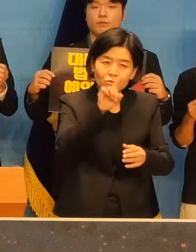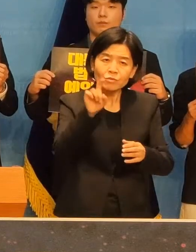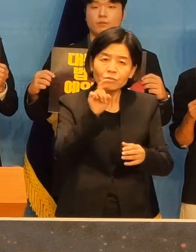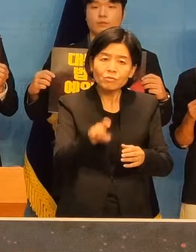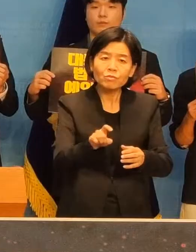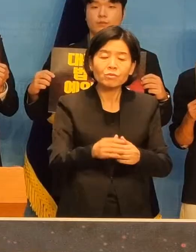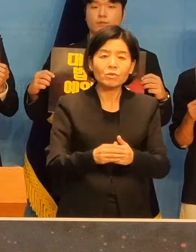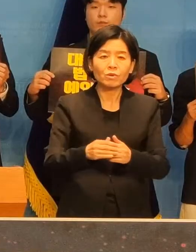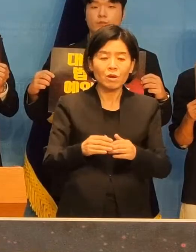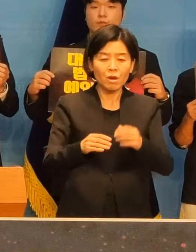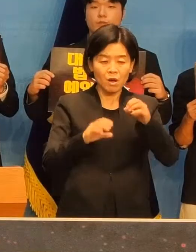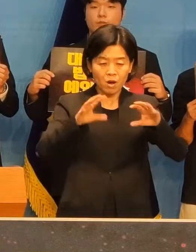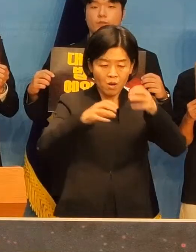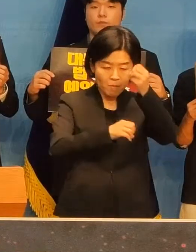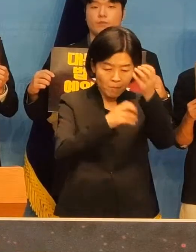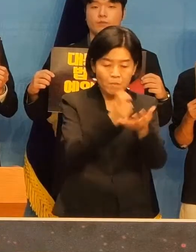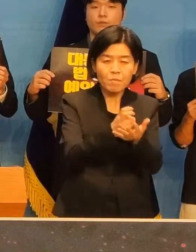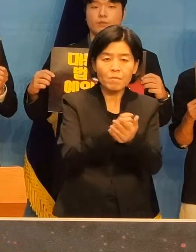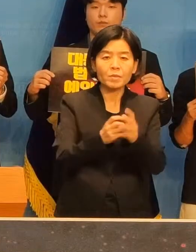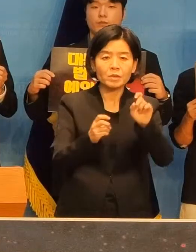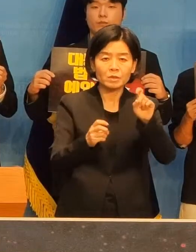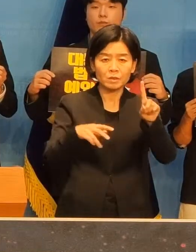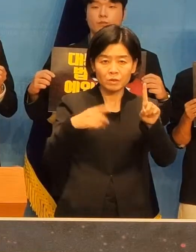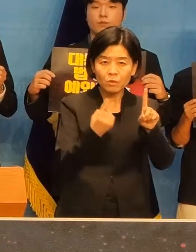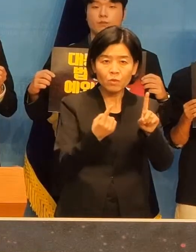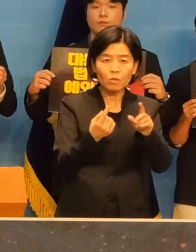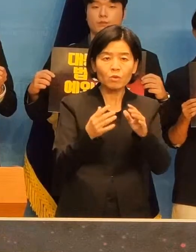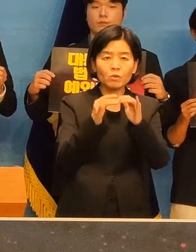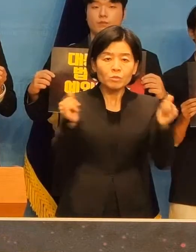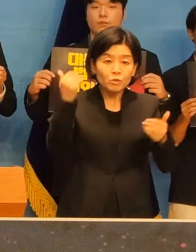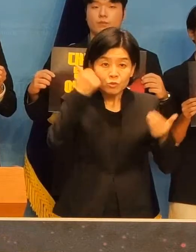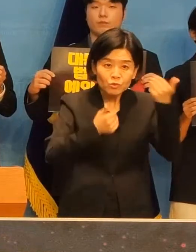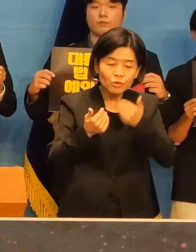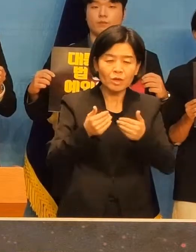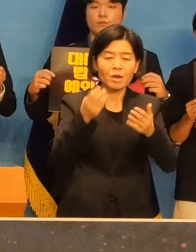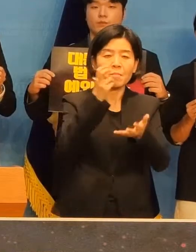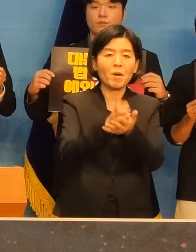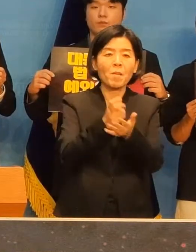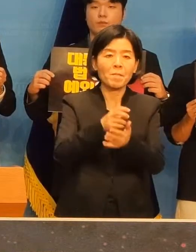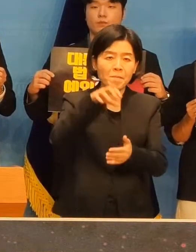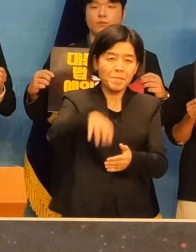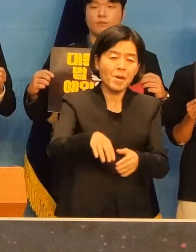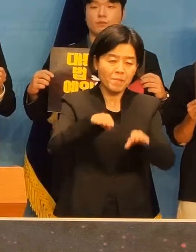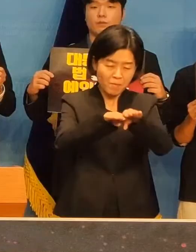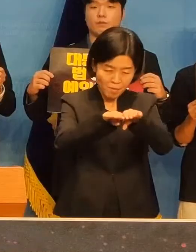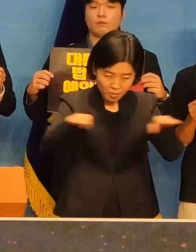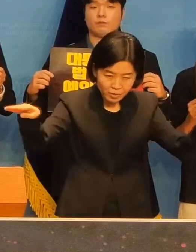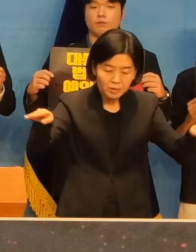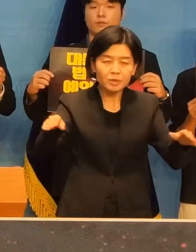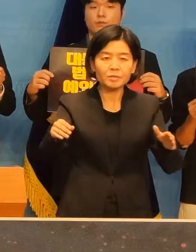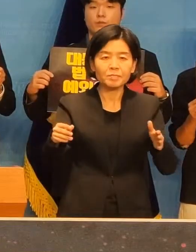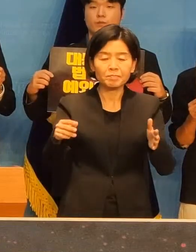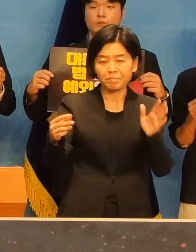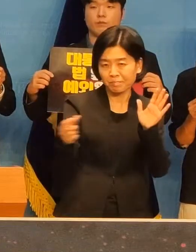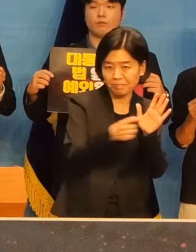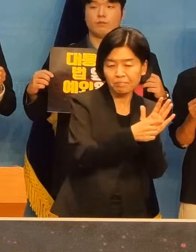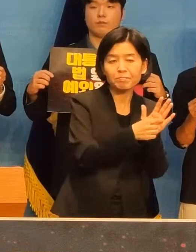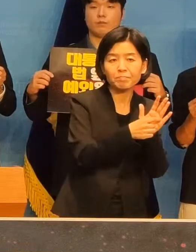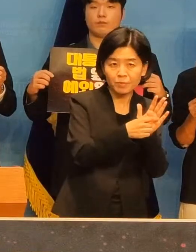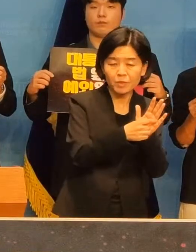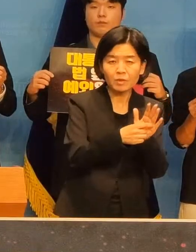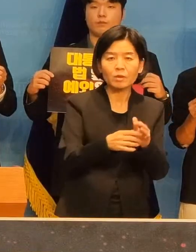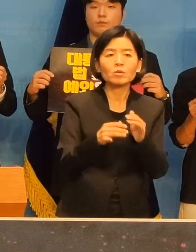대한민국 헌법 제11조는 모든 국민은 법 앞에 평등하다고 규정하고 있습니다. 그러나 이제 우리